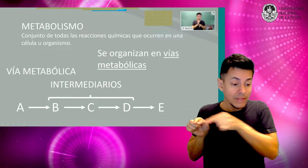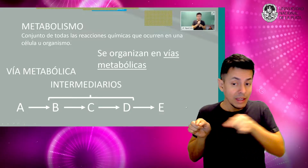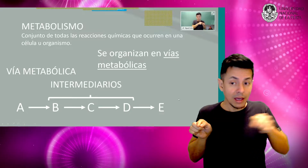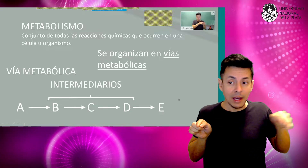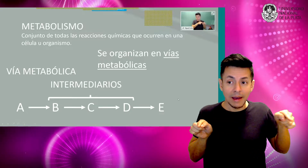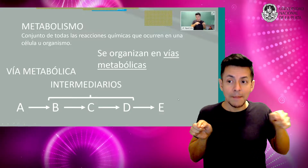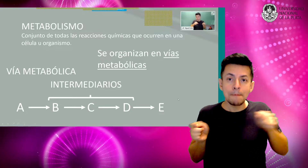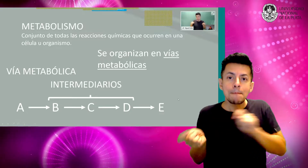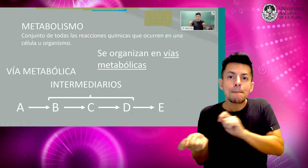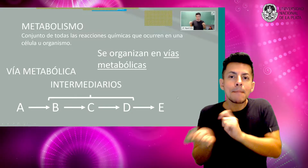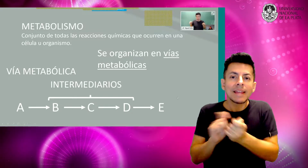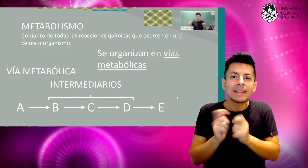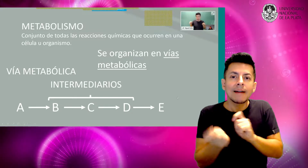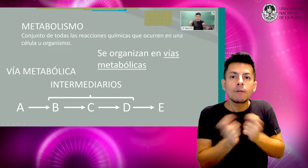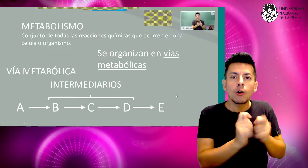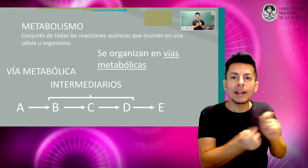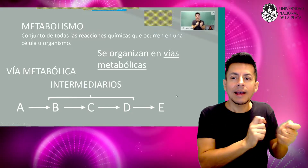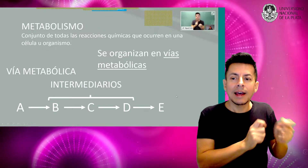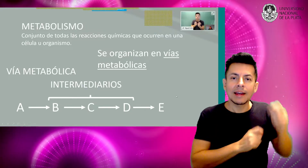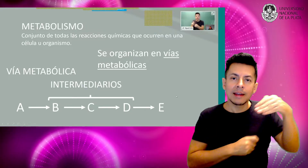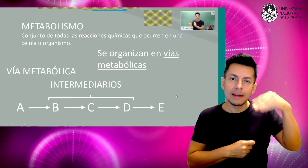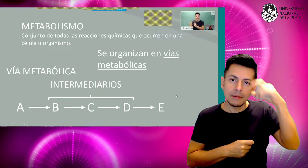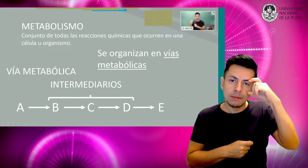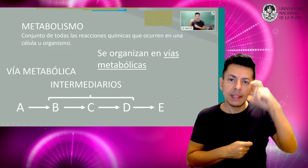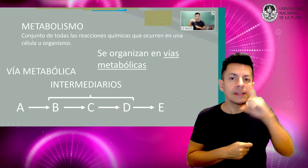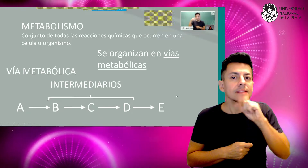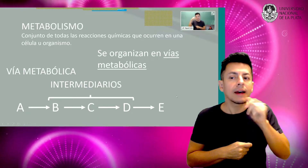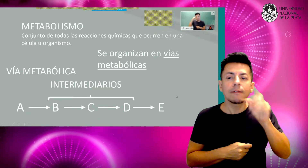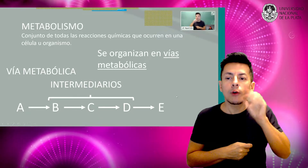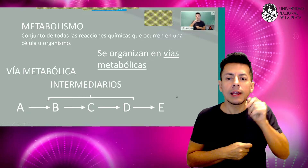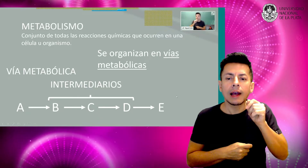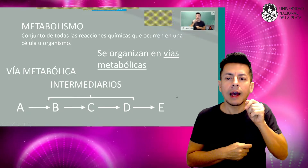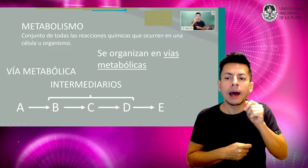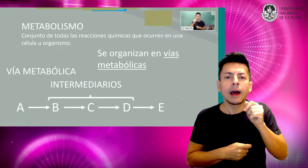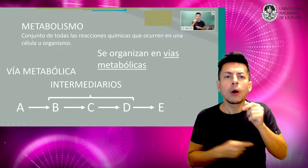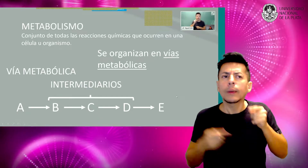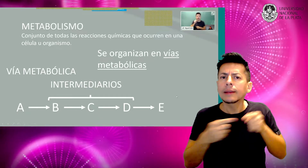que cumplen una función específica.